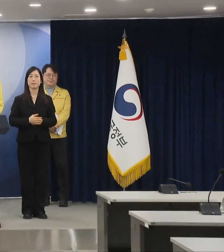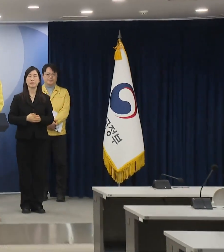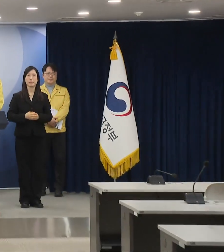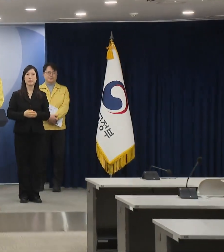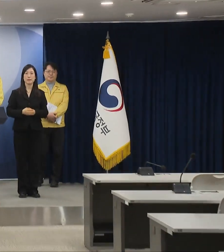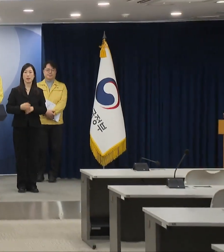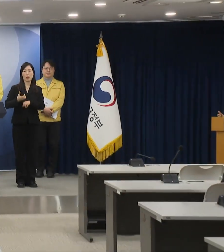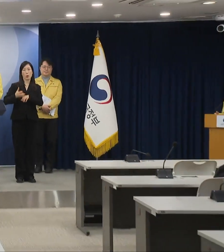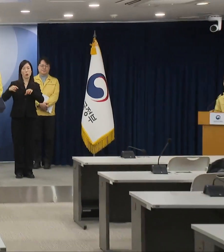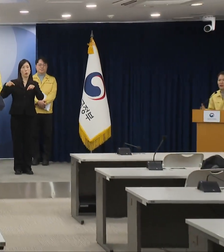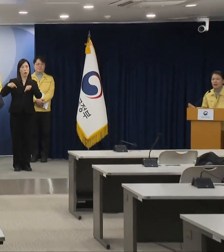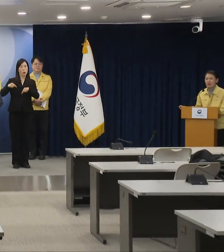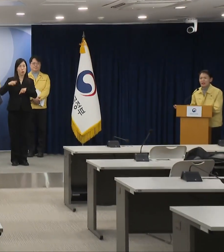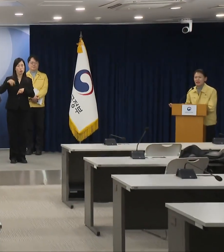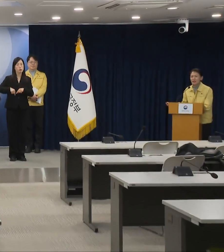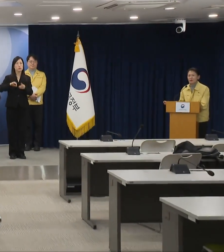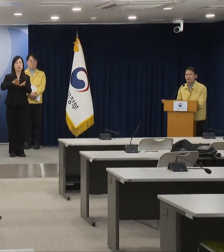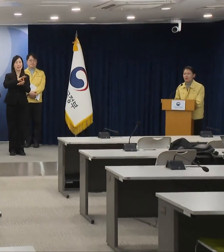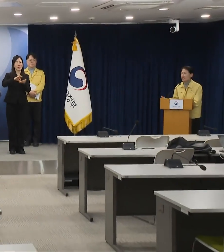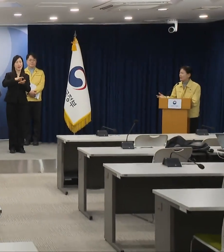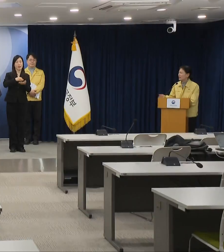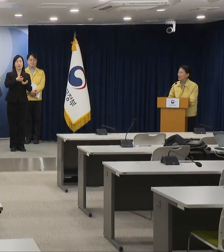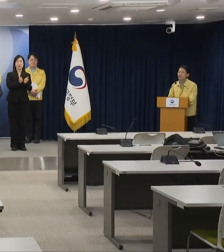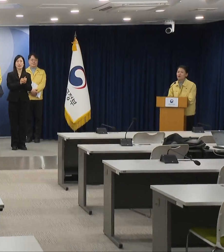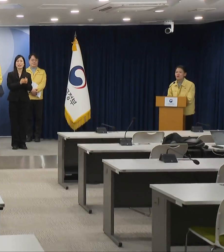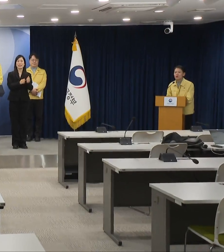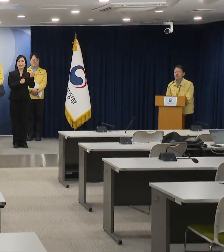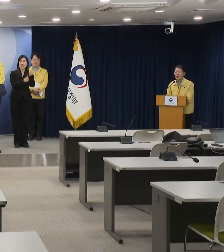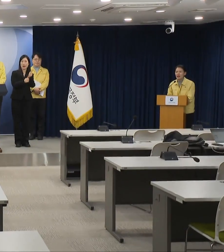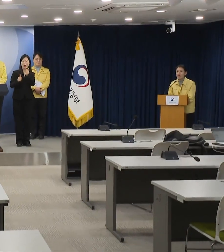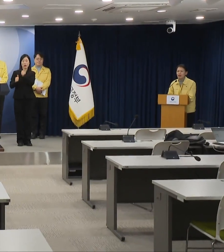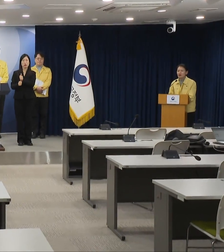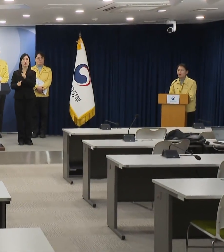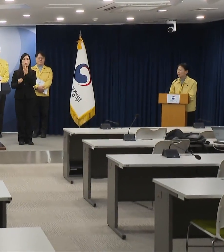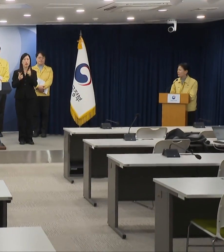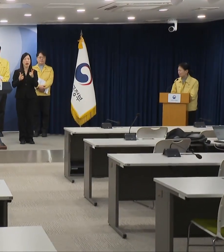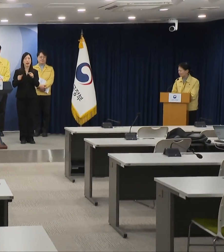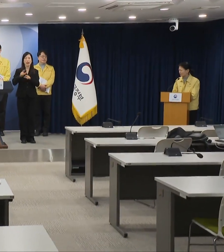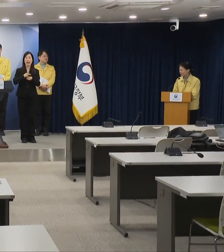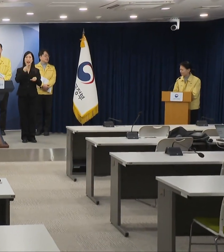외교부 재경부 차관님뿐만 아니라 해수부와